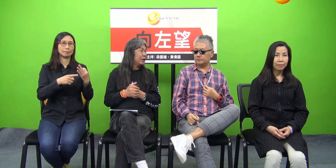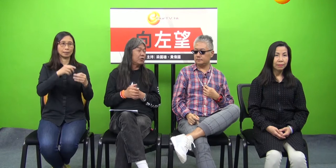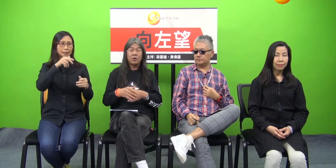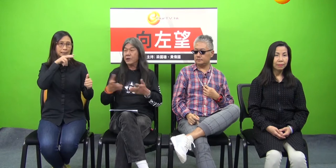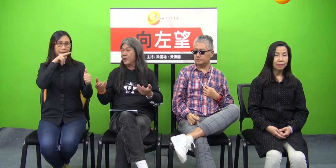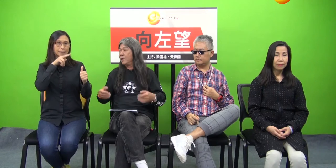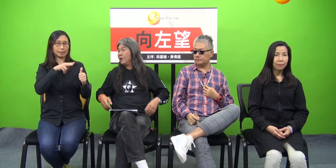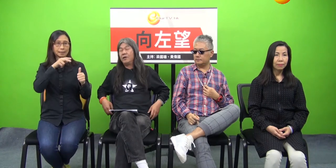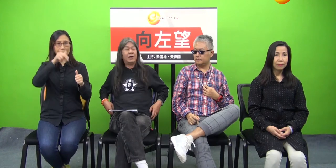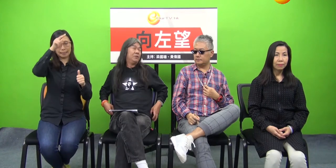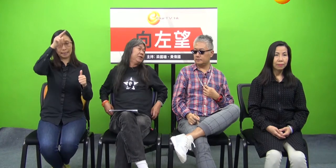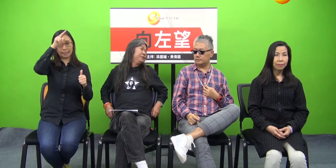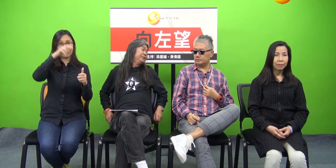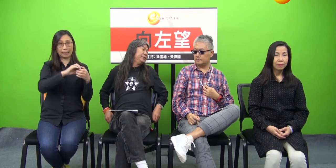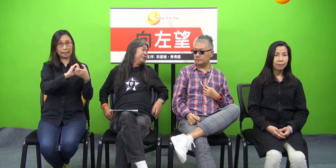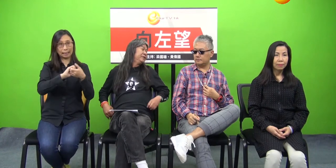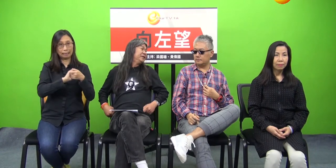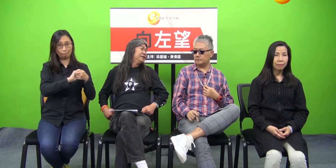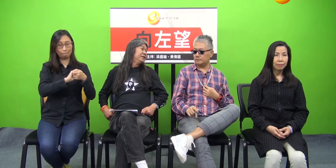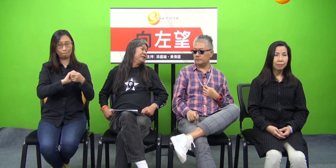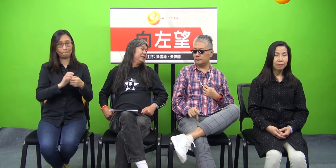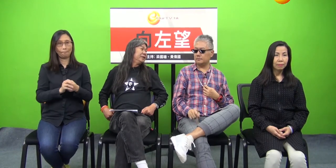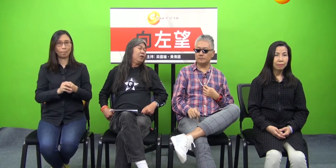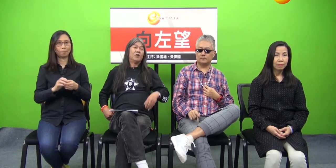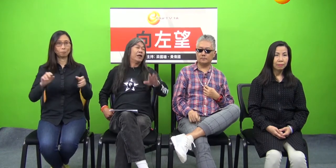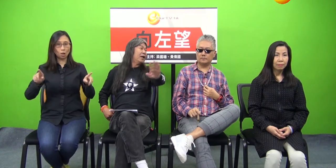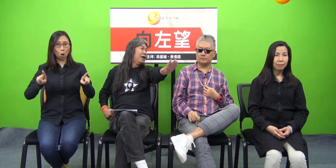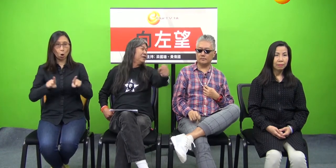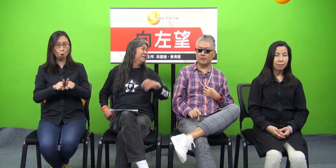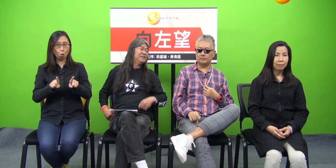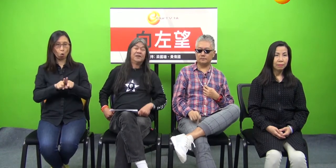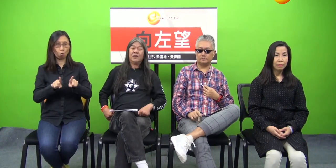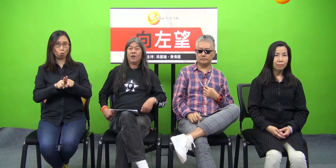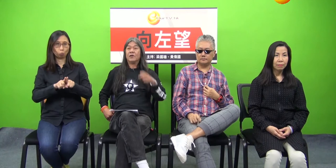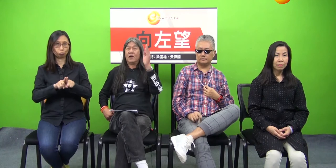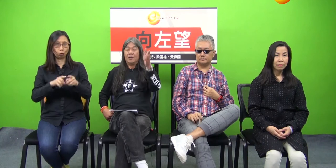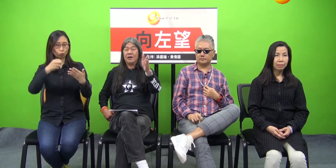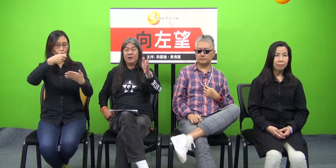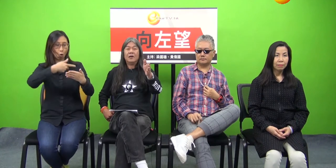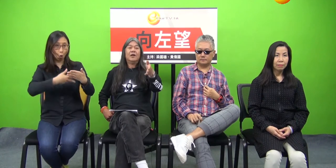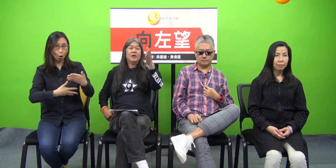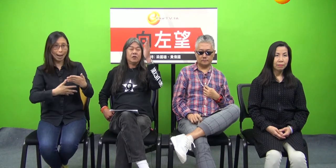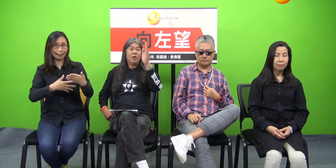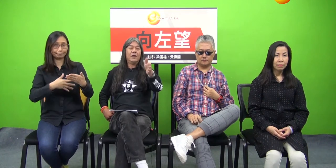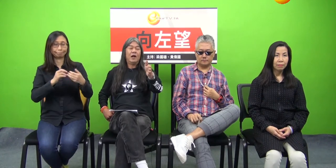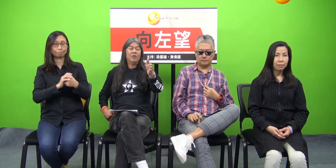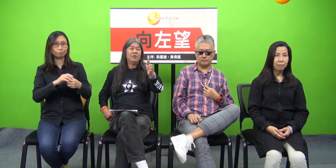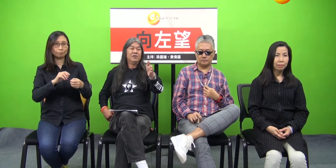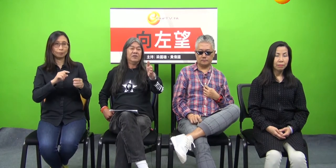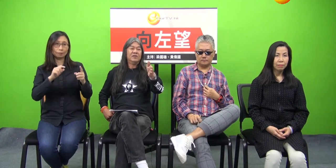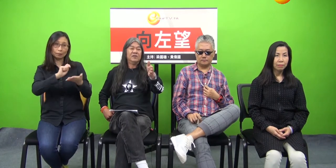領啊嘛，共同綱領寫咩啊？個憲法裏邊，我唔講其他啊。我講就係話，所